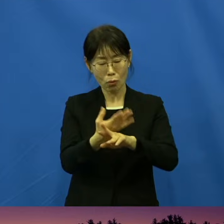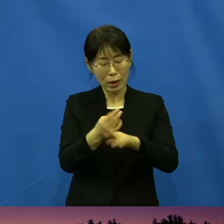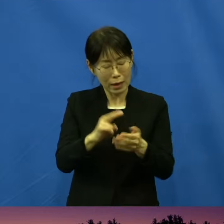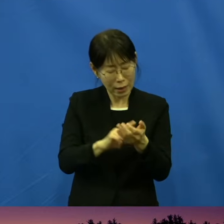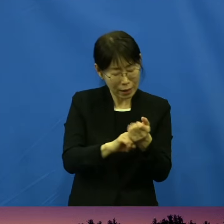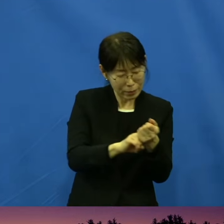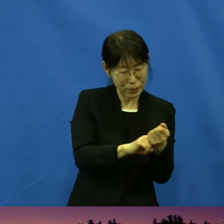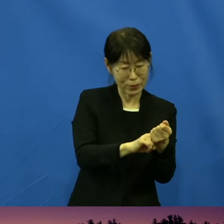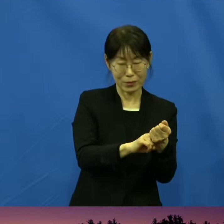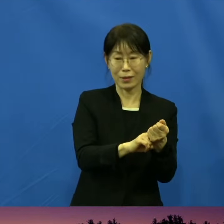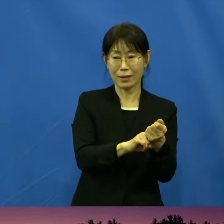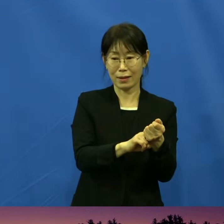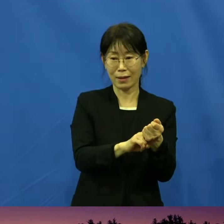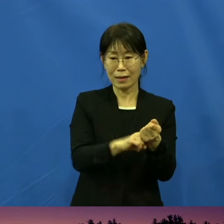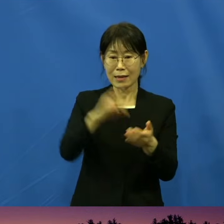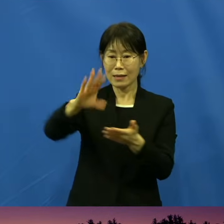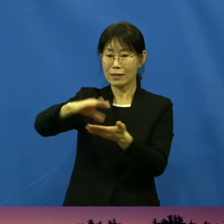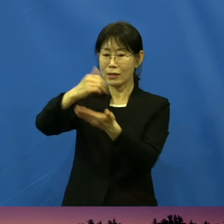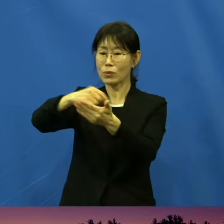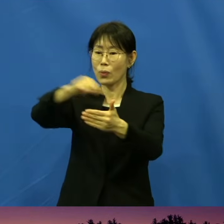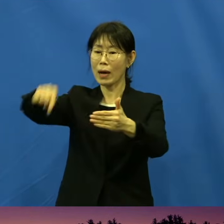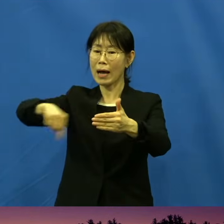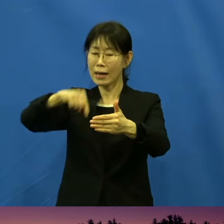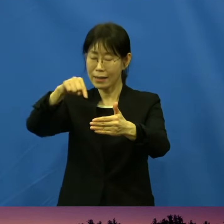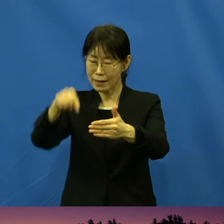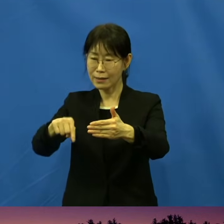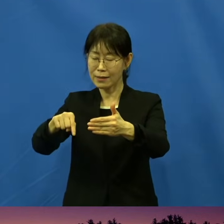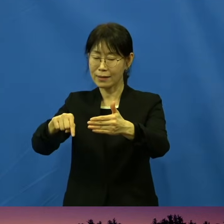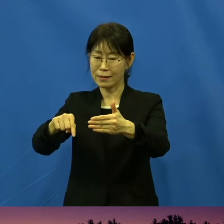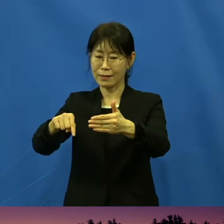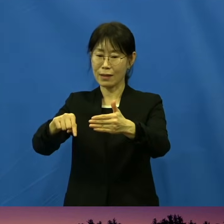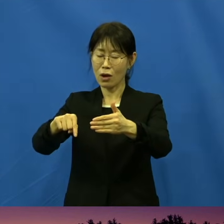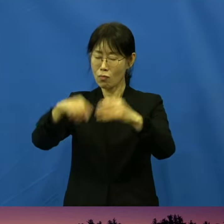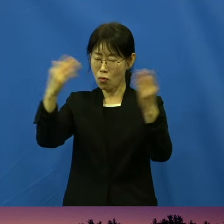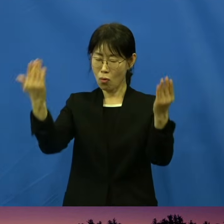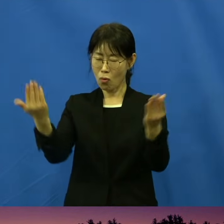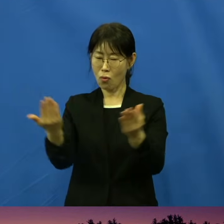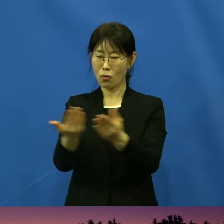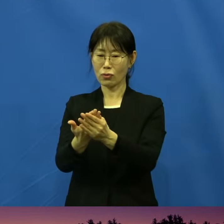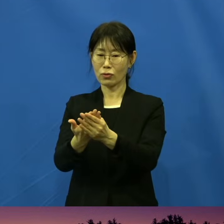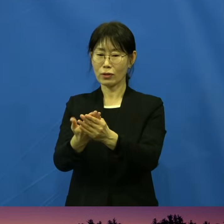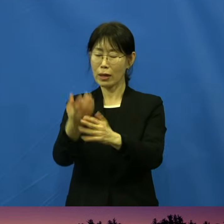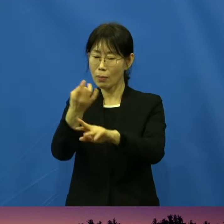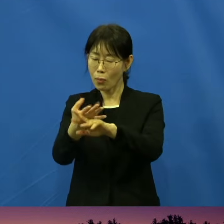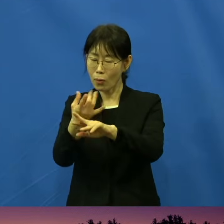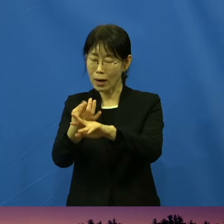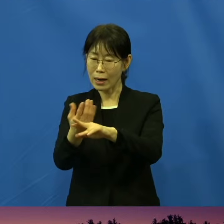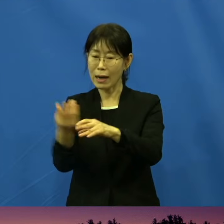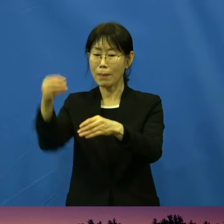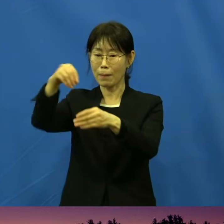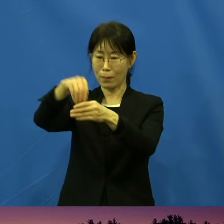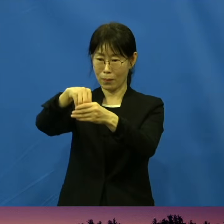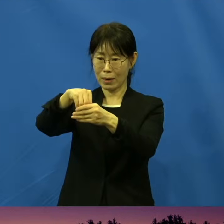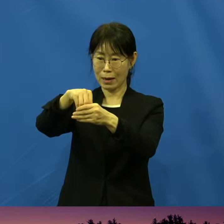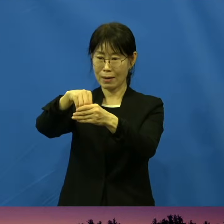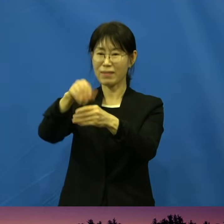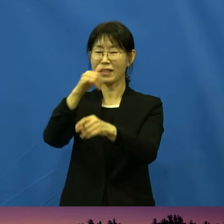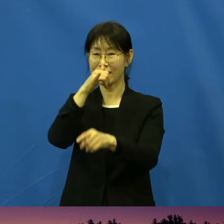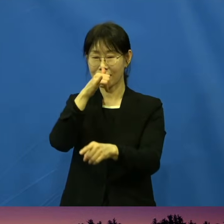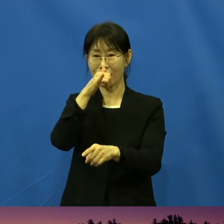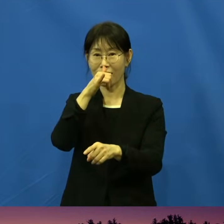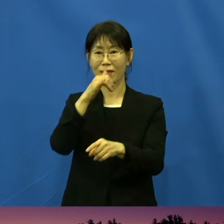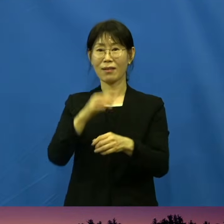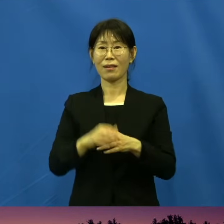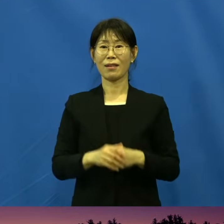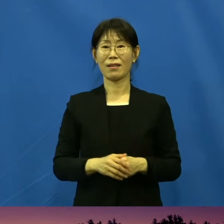그리스도 안에 모든 게 다 들어있어요. 그분이 우리 안에 충만히 거하신다면 무슨 일이 나겠습니까? 우리 안에